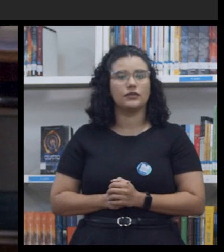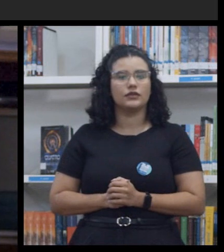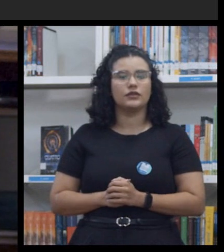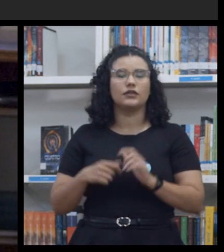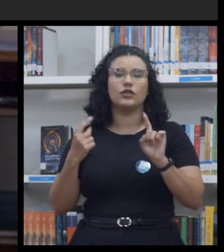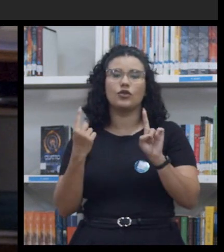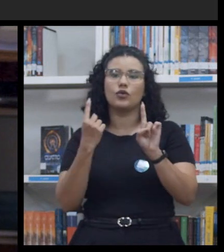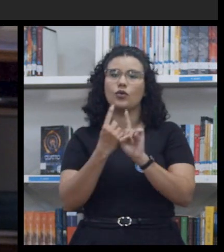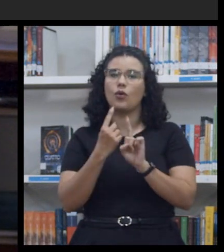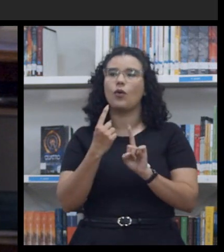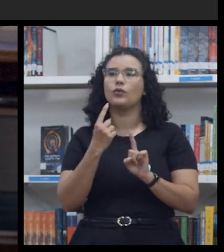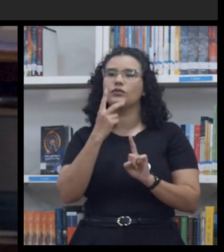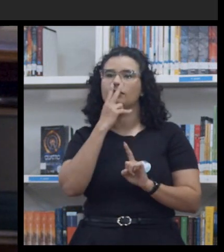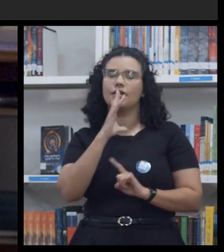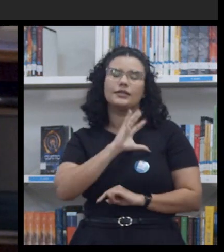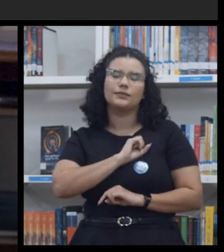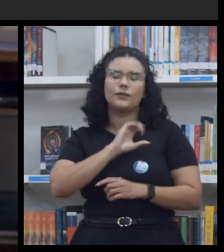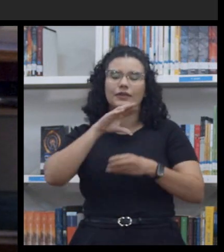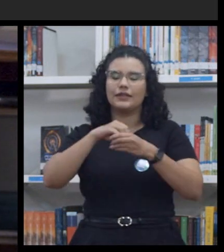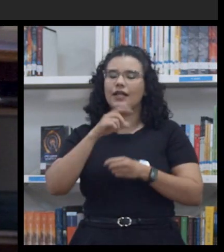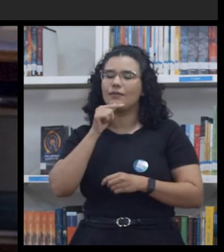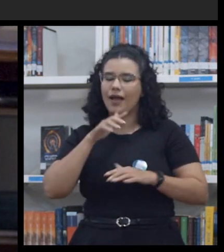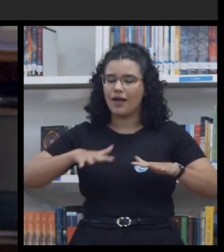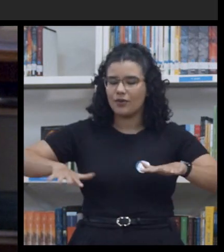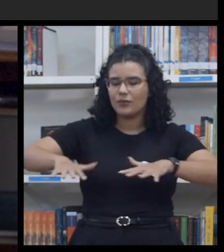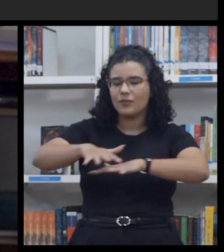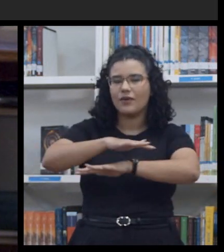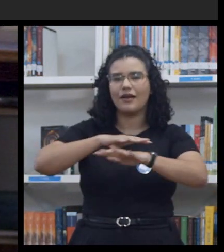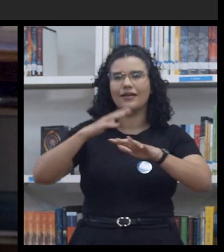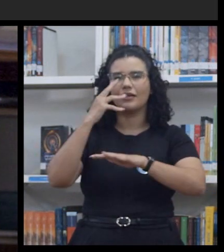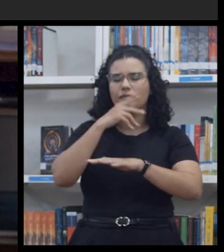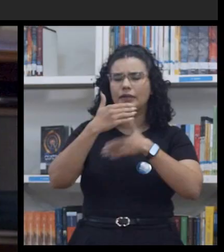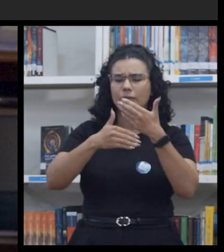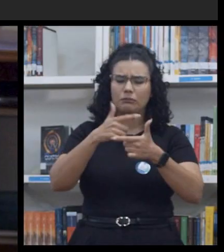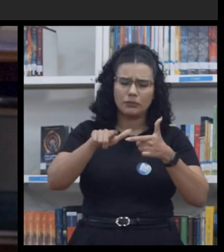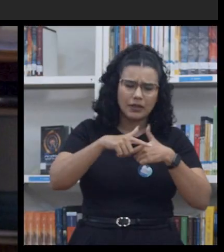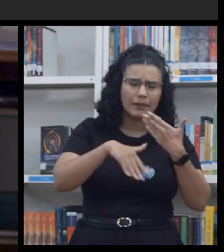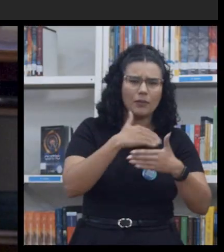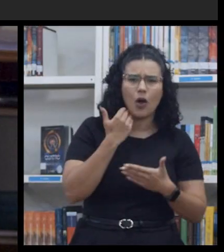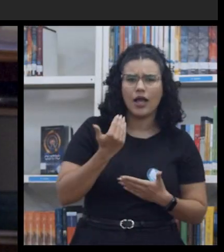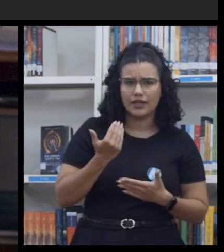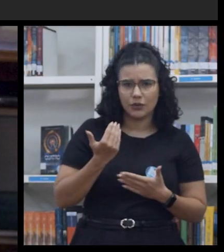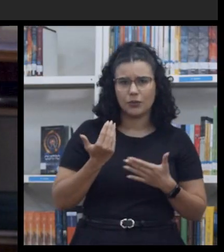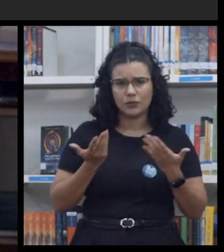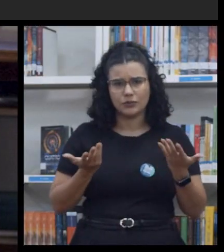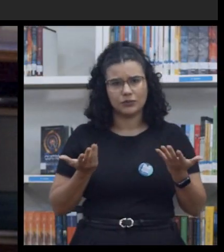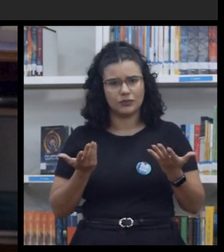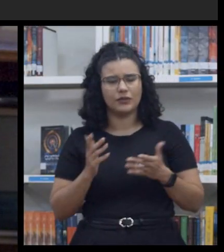encontro amoroso no Lago dos Cisnes, daí o problema, aí a morte, né? A